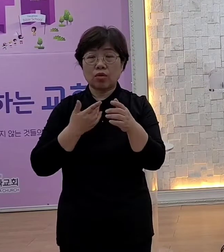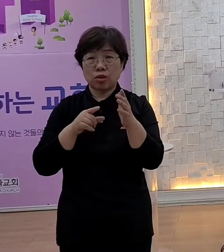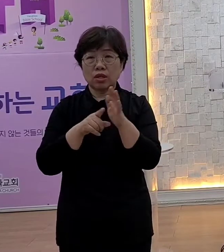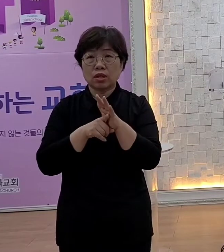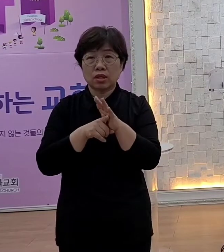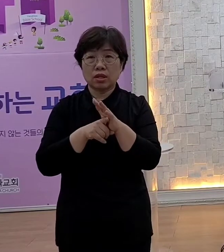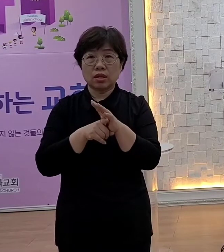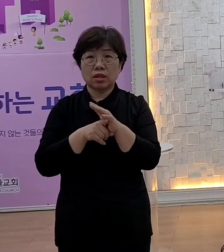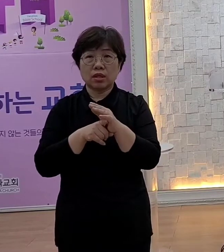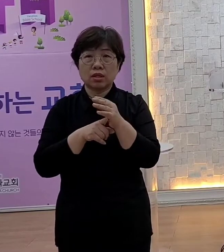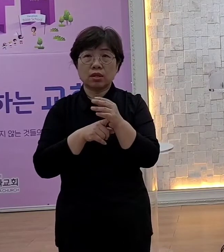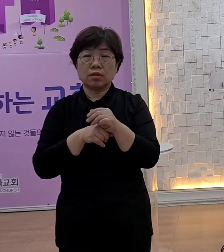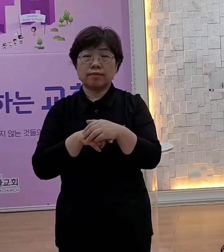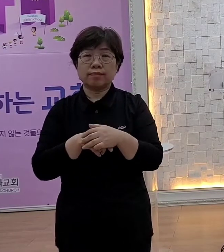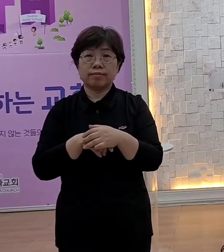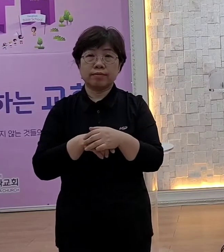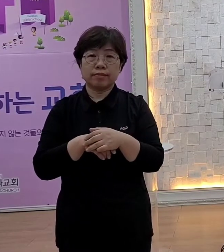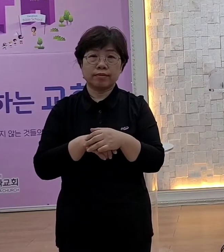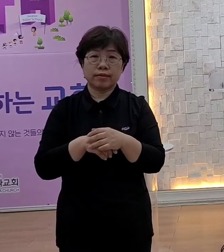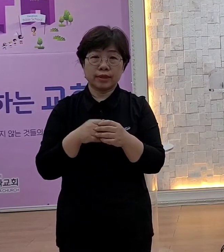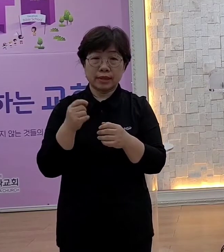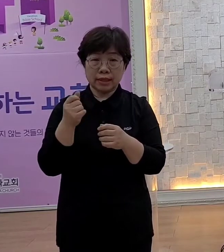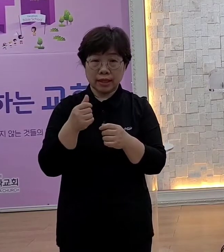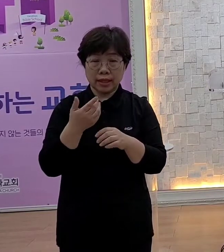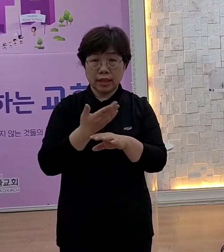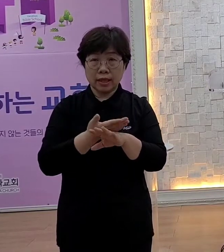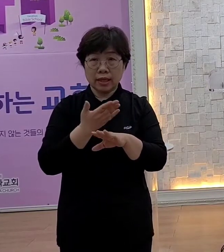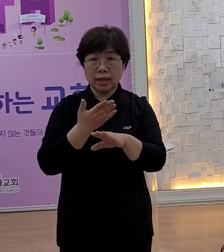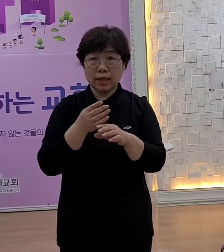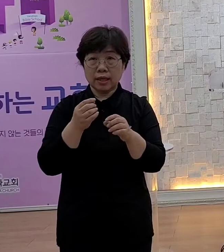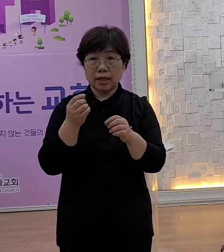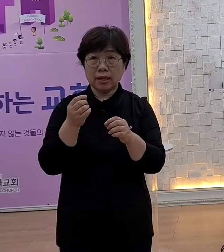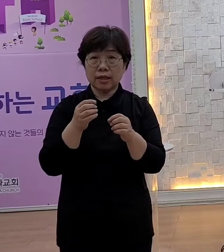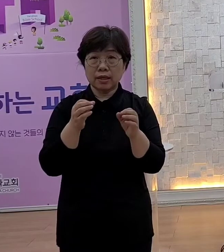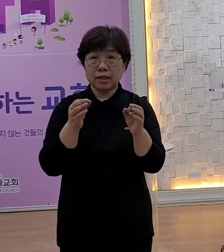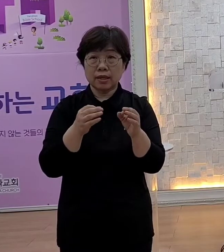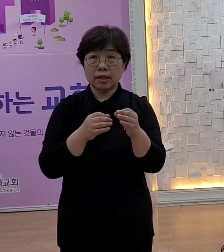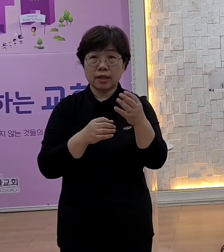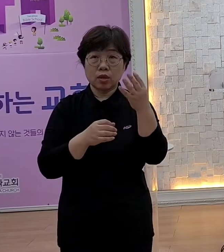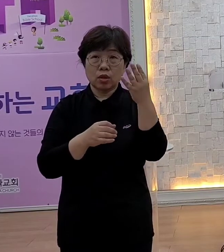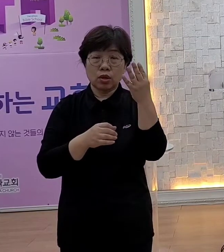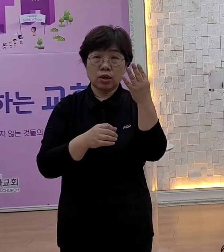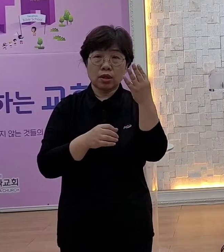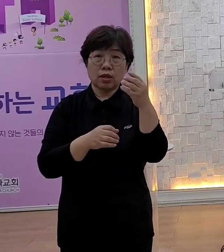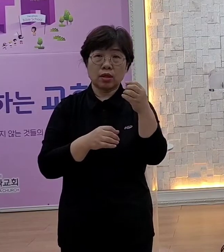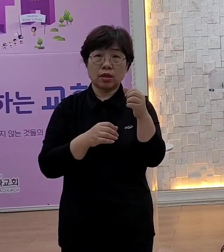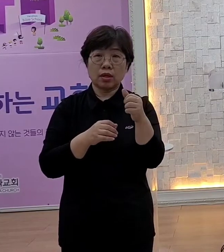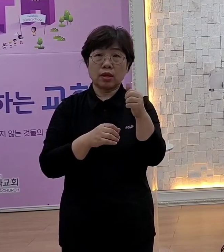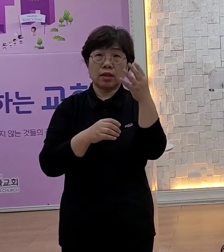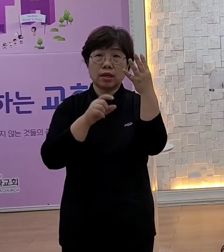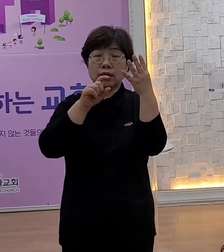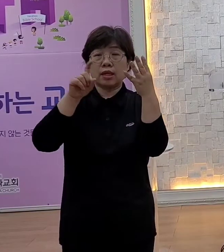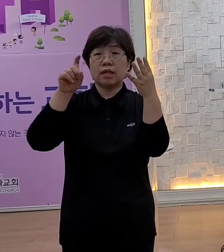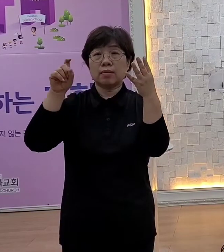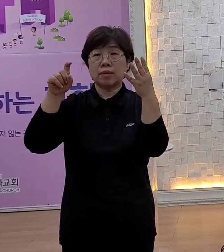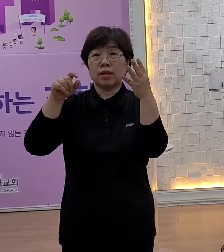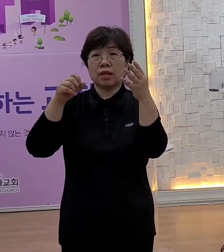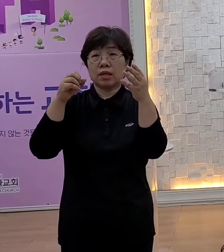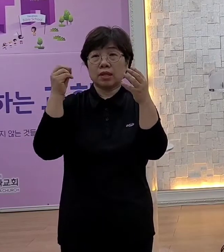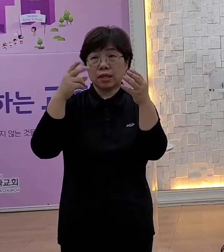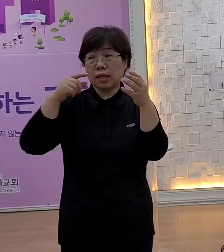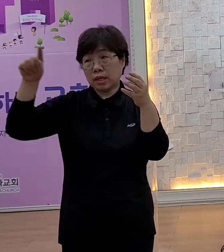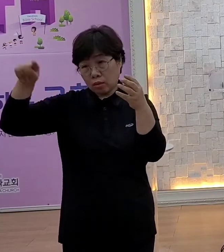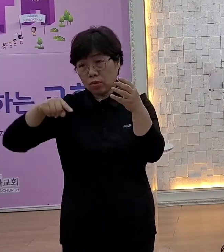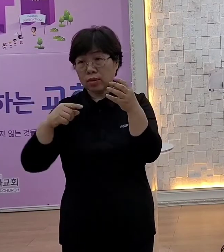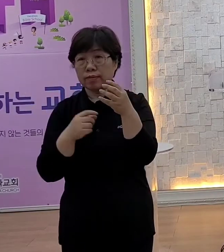봐야만 이게 이해가 되어서 오늘만 한번 4장의 맨 마지막 절 한번 4장 11절 한번 가보세요.